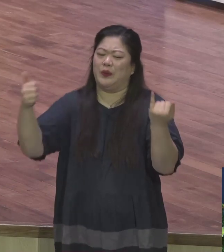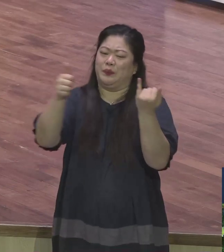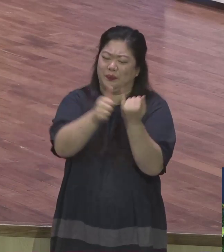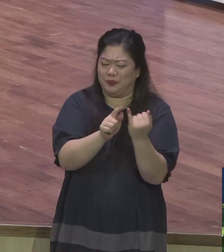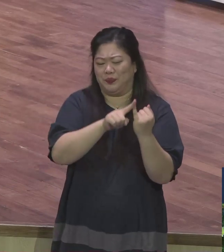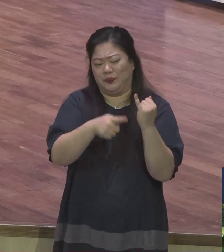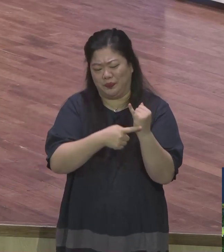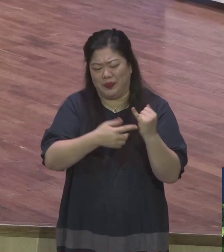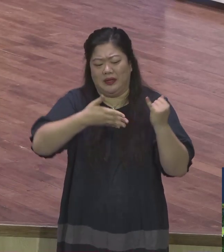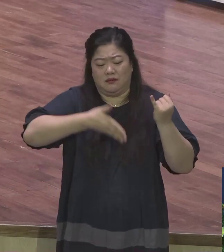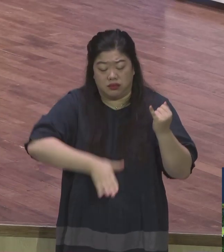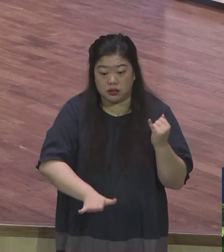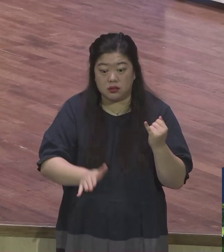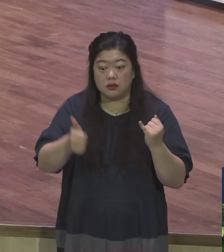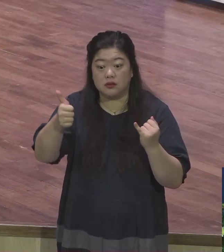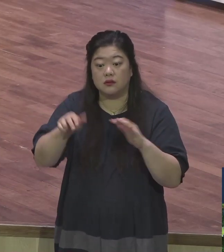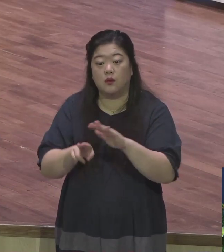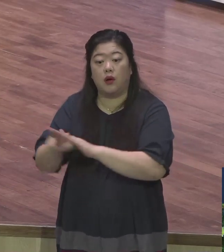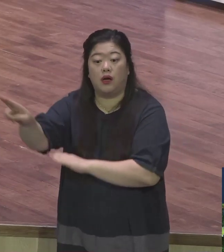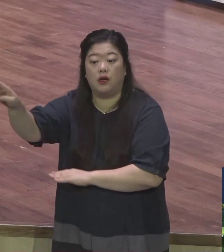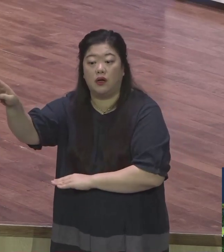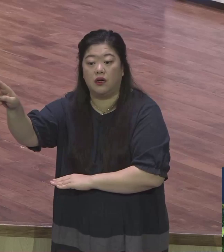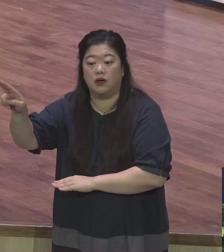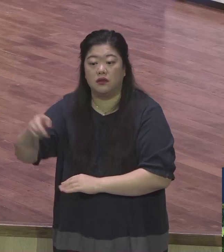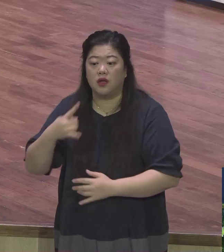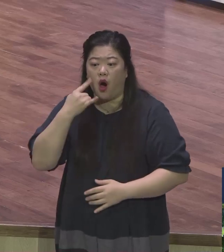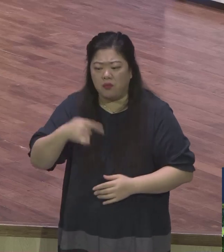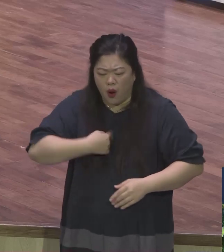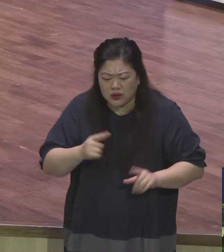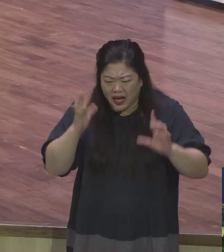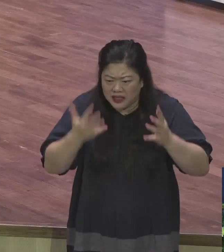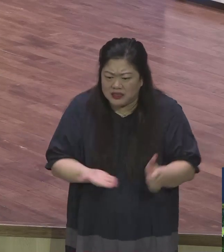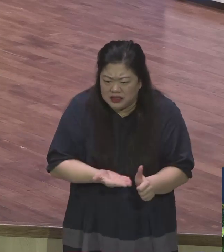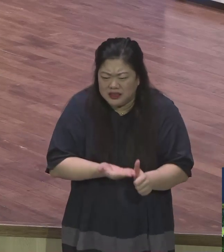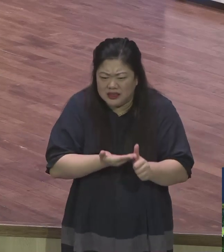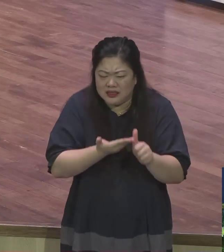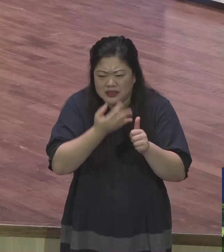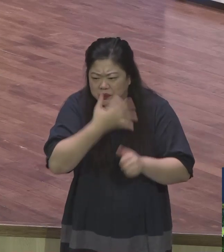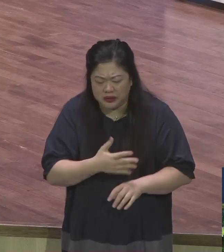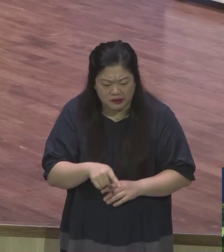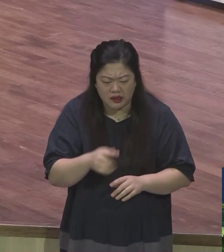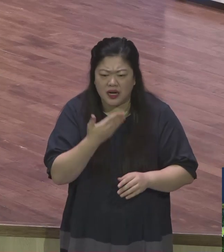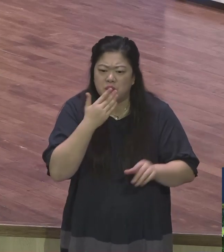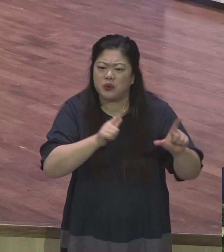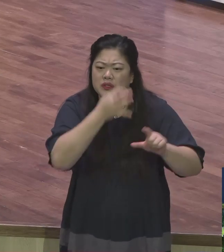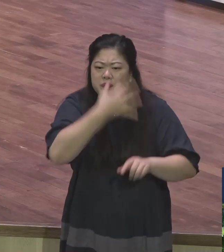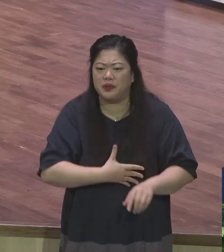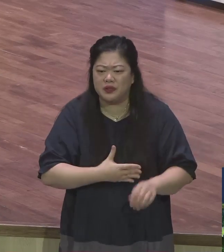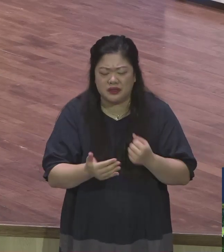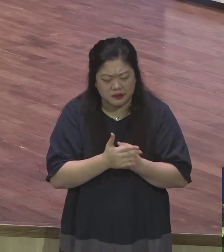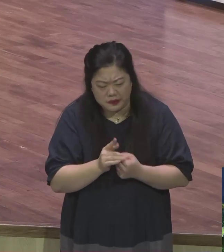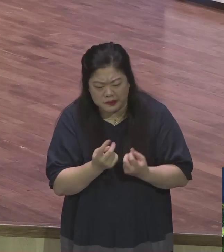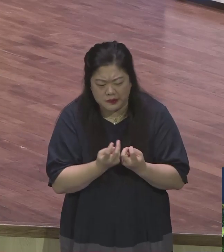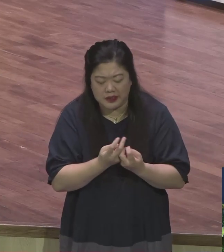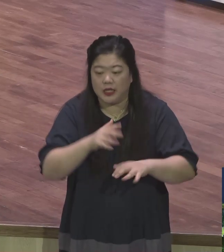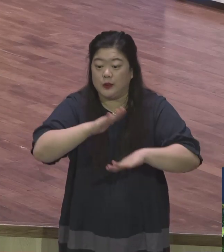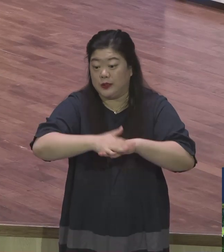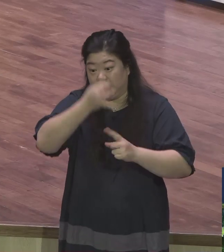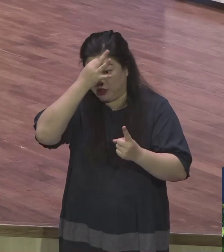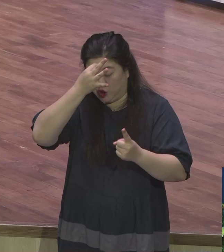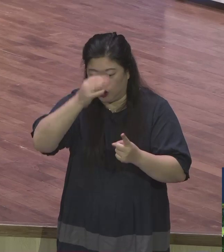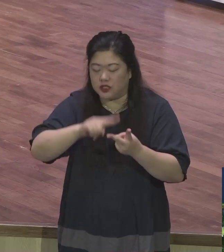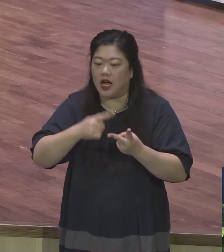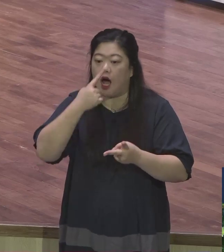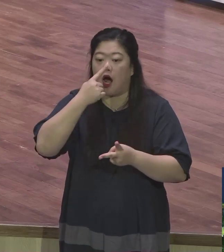직업 훈련을 세워가지고 우리가 훈련을 시켜서 무슨 훈련이냐. 머리, 미용, 기술을 6개월 가르칩니다. 그리고 바리스타,